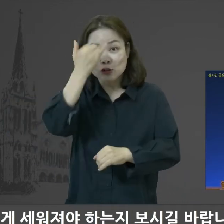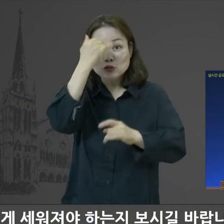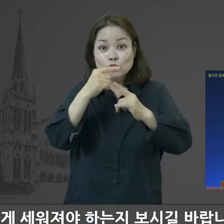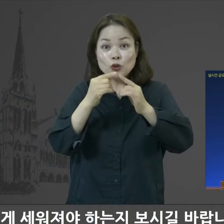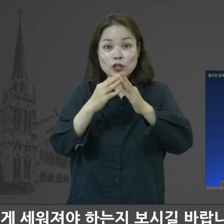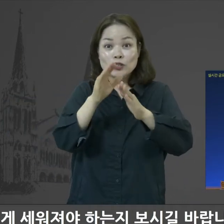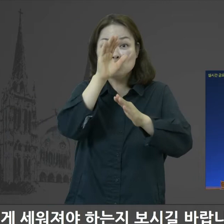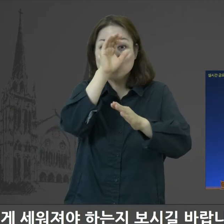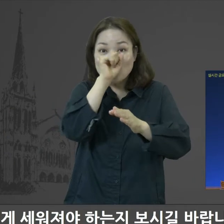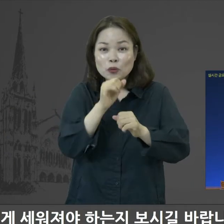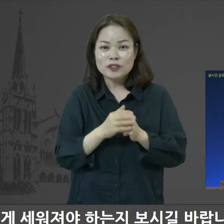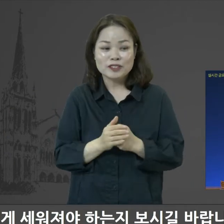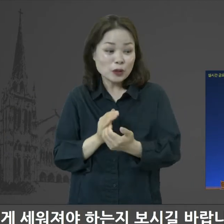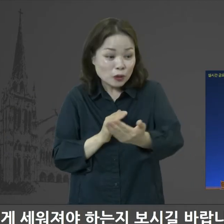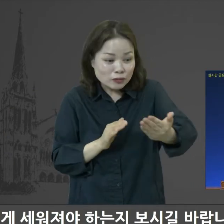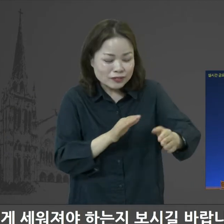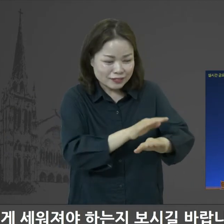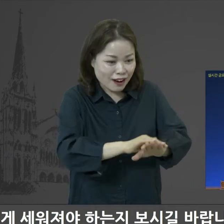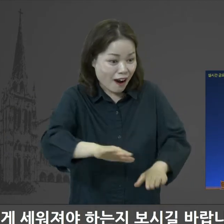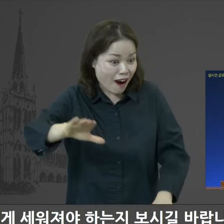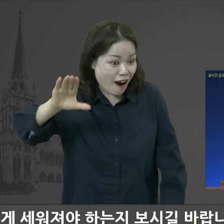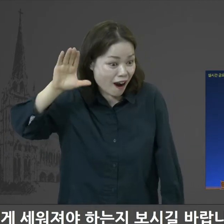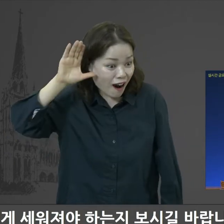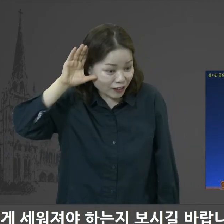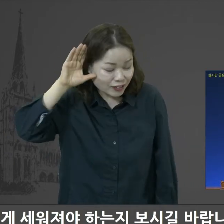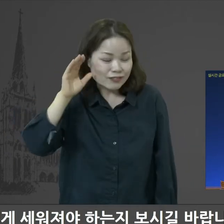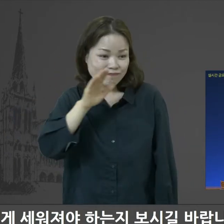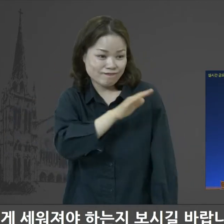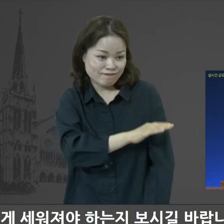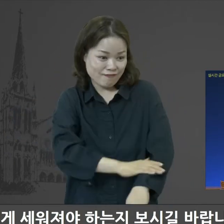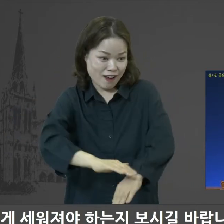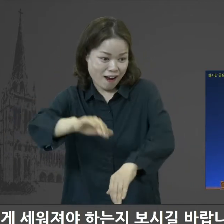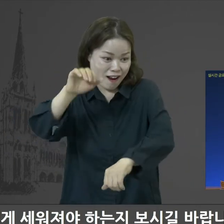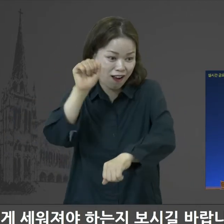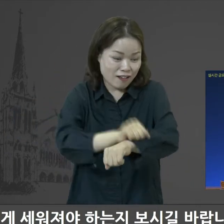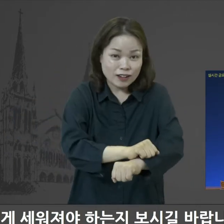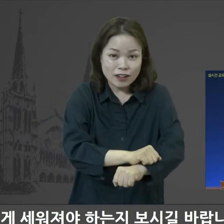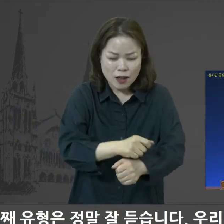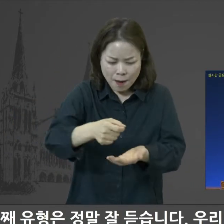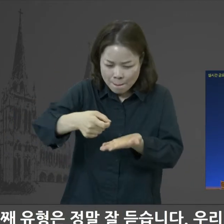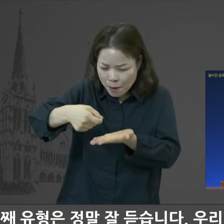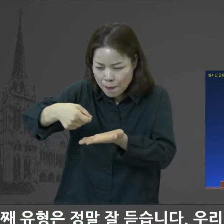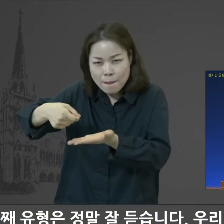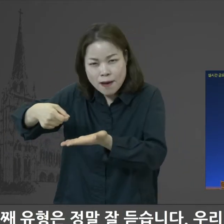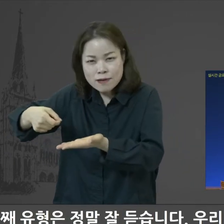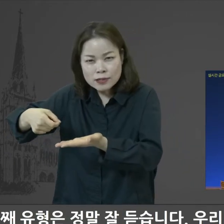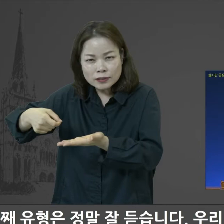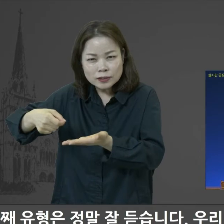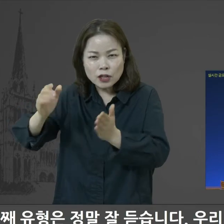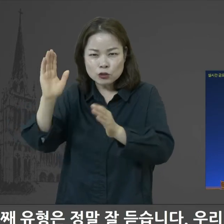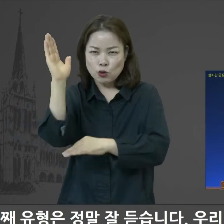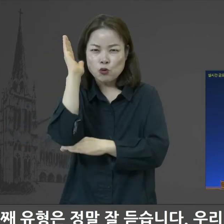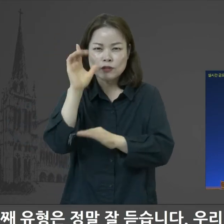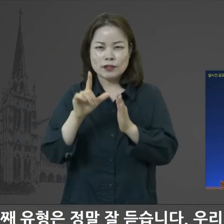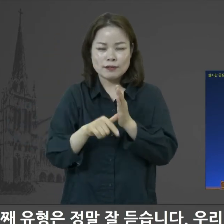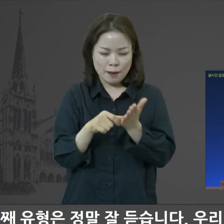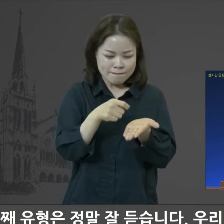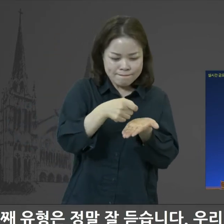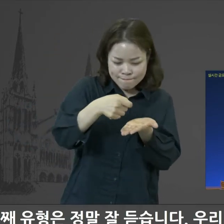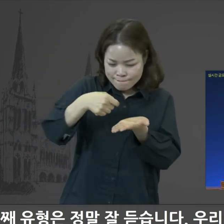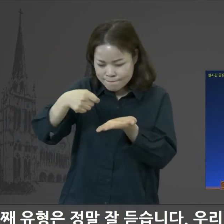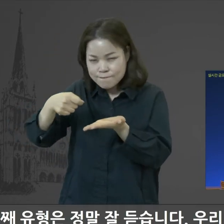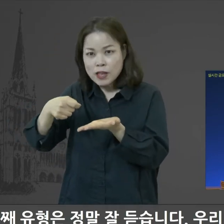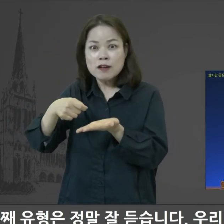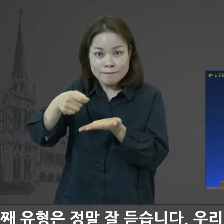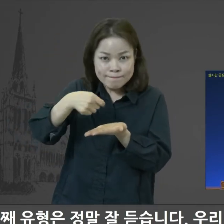충영교회가 참 좋은 게 여러분들이 얼마나 잘 들으시는지 몰라요. 노트 필기 하시는 분도 제법 되시는 것 같아요.